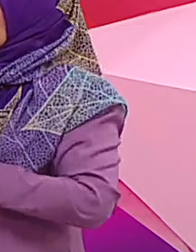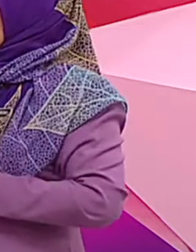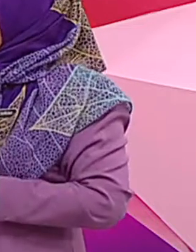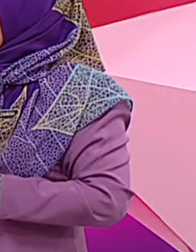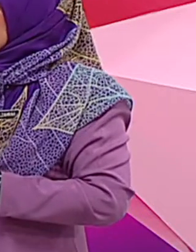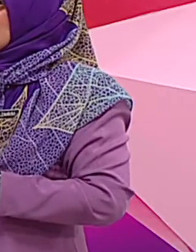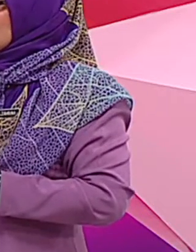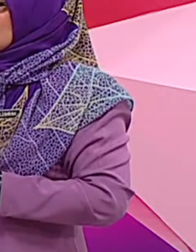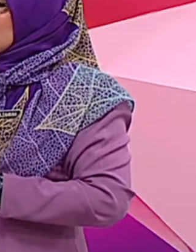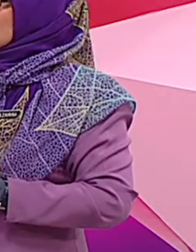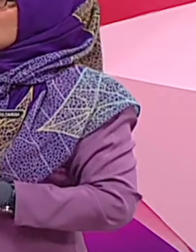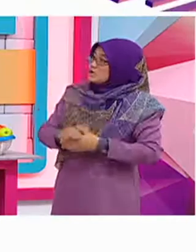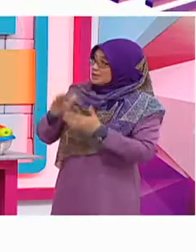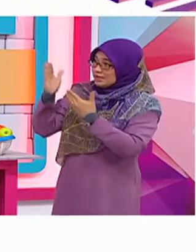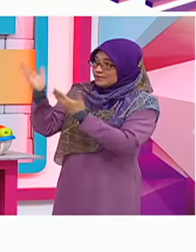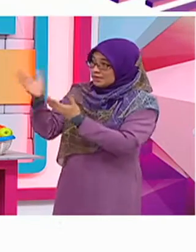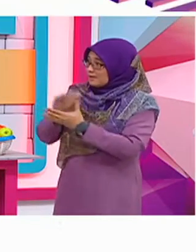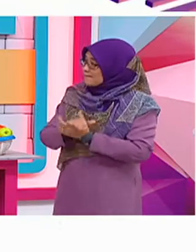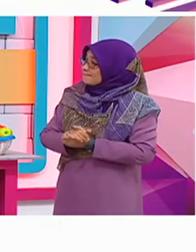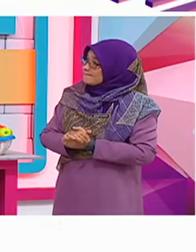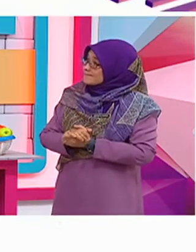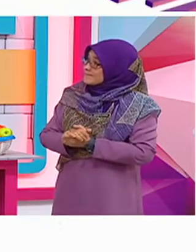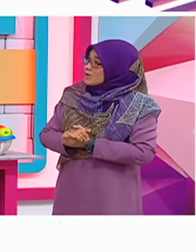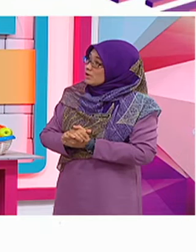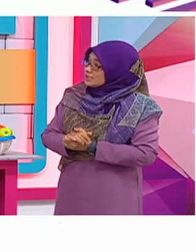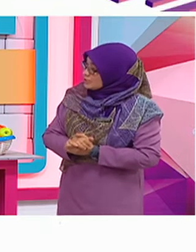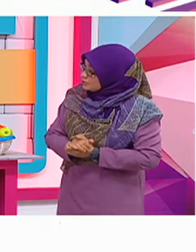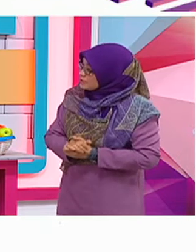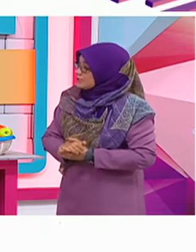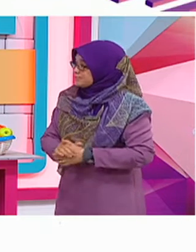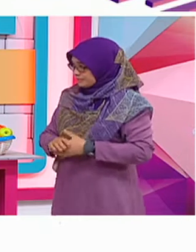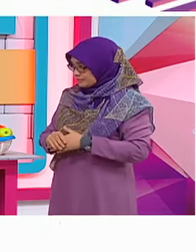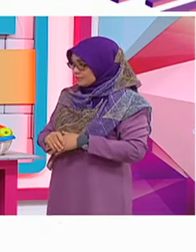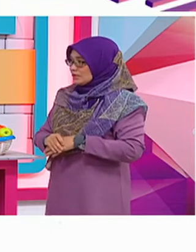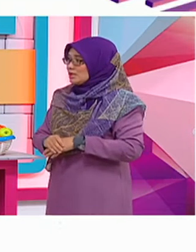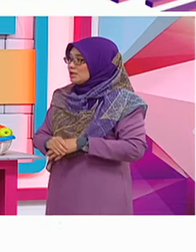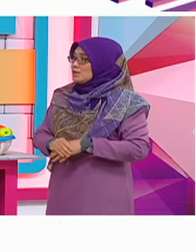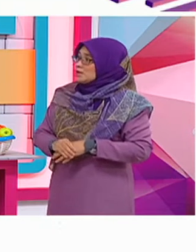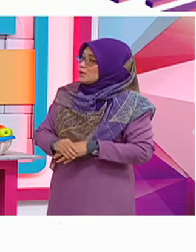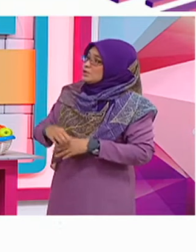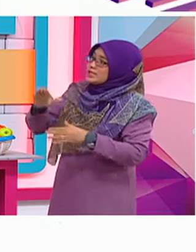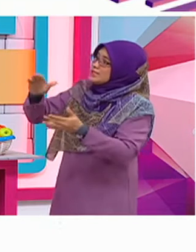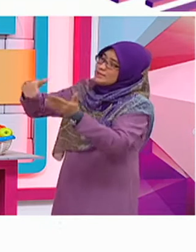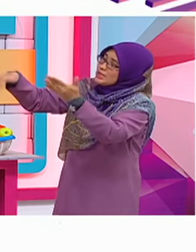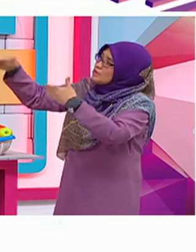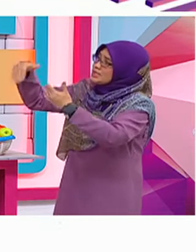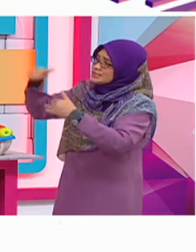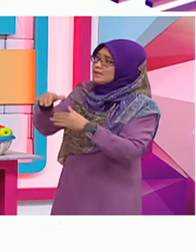hah Oray Oke kepadanya seterusnya Oke seterusnya kepentingan yang online Amira gunung